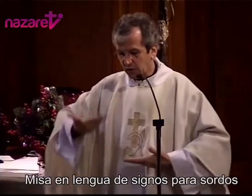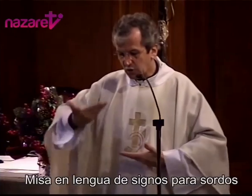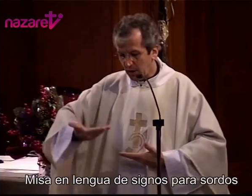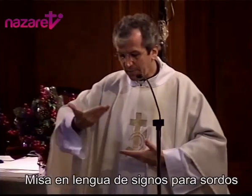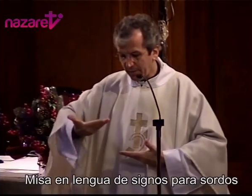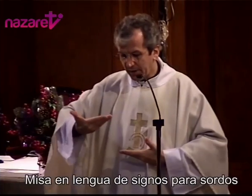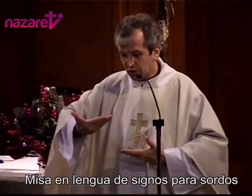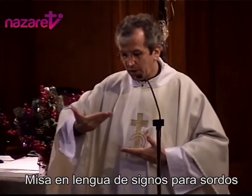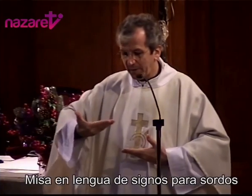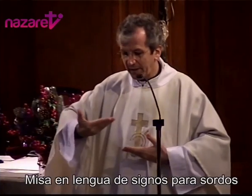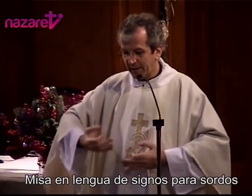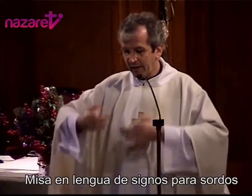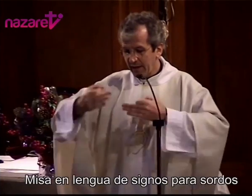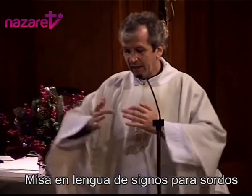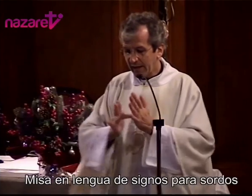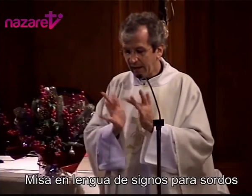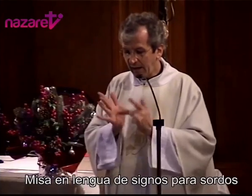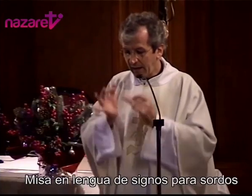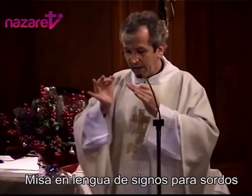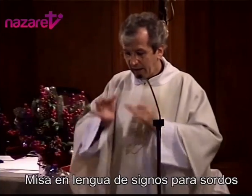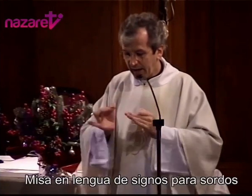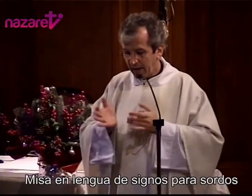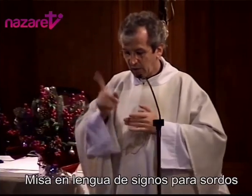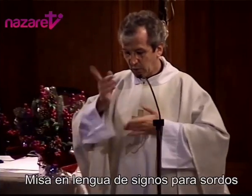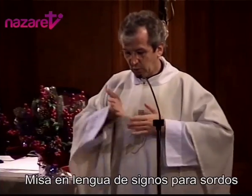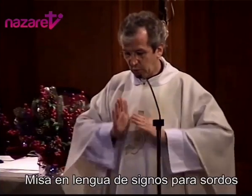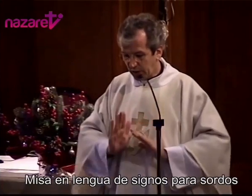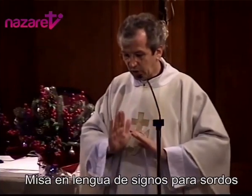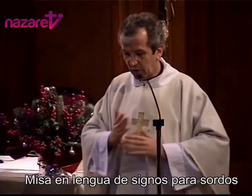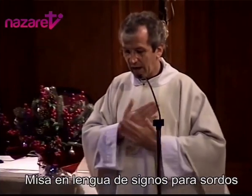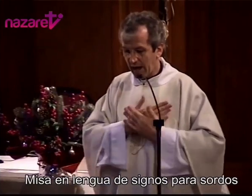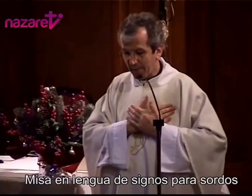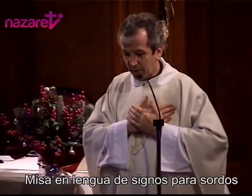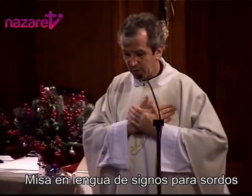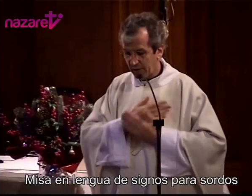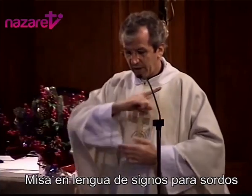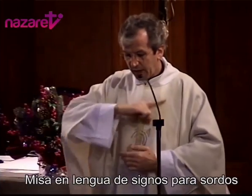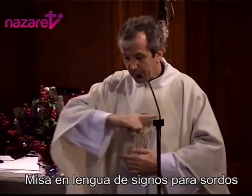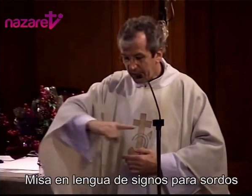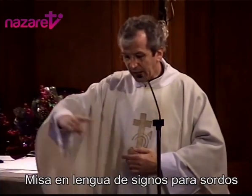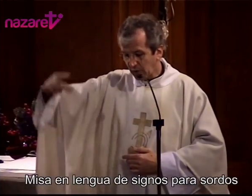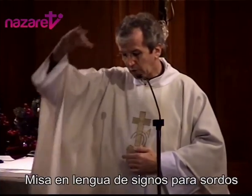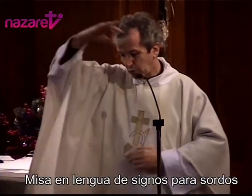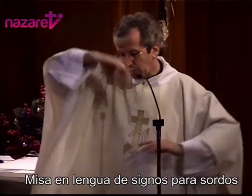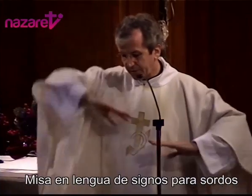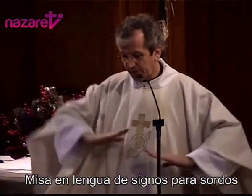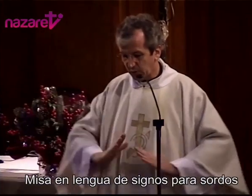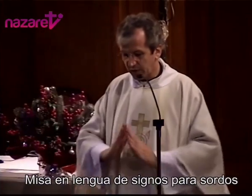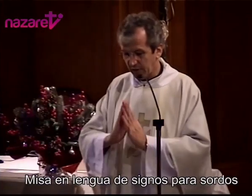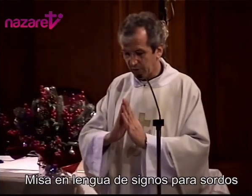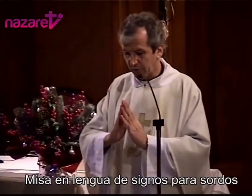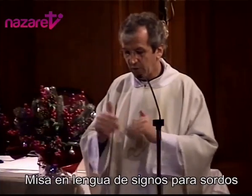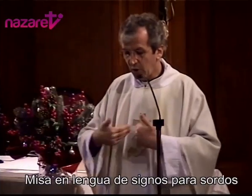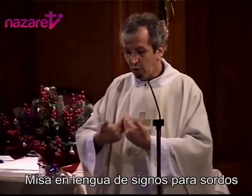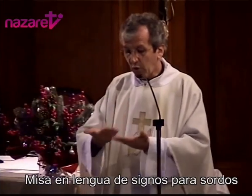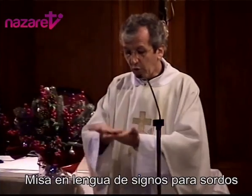revelar solemnemente que Él era tu Hijo amado, enviando tu Espíritu